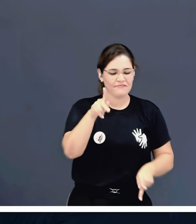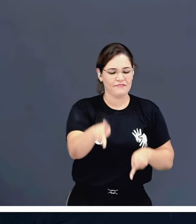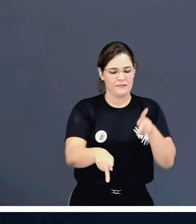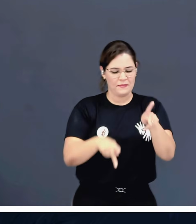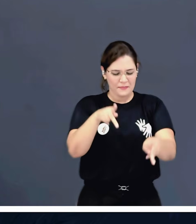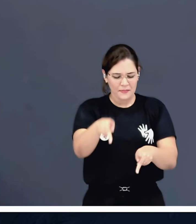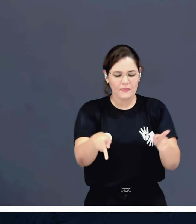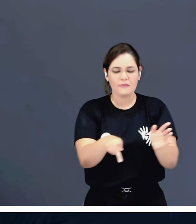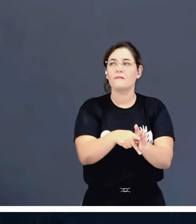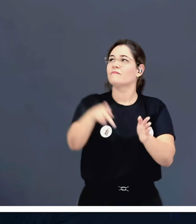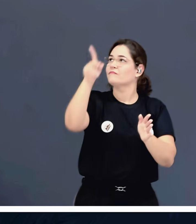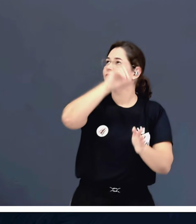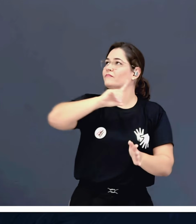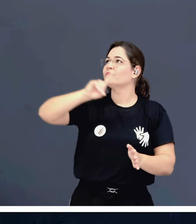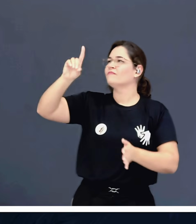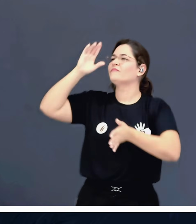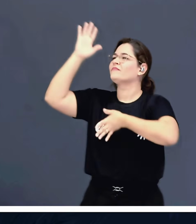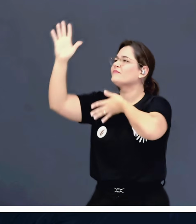E o teu povo